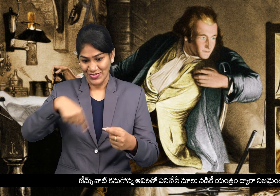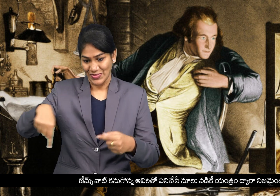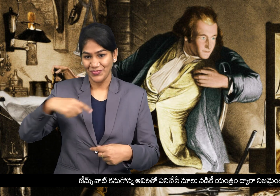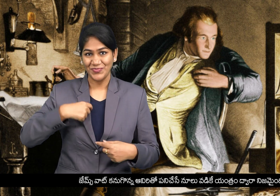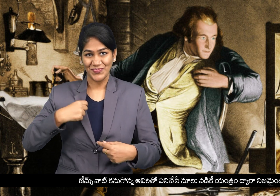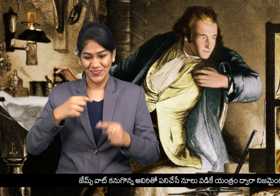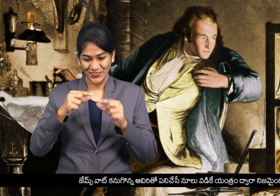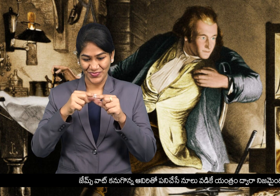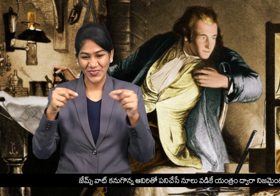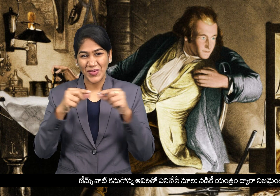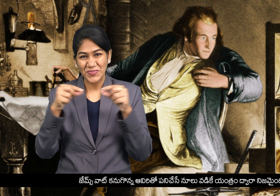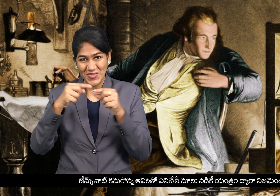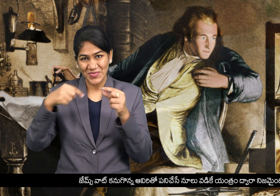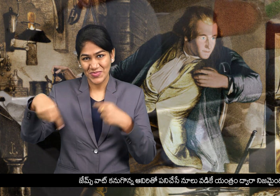నిజమైంది.